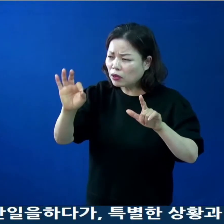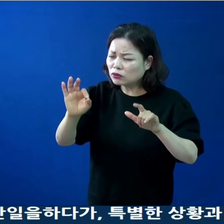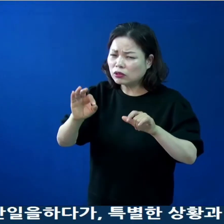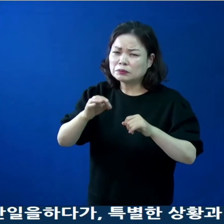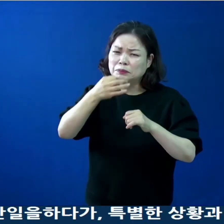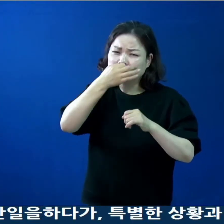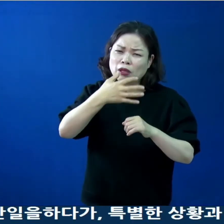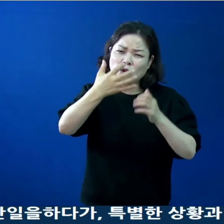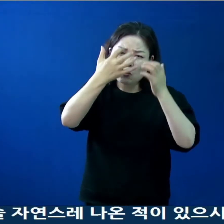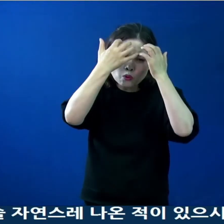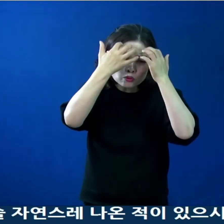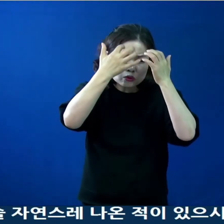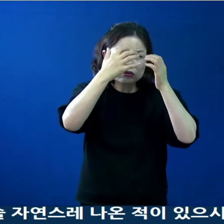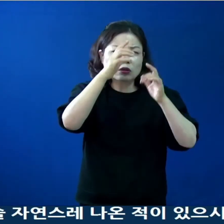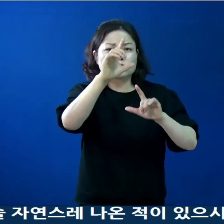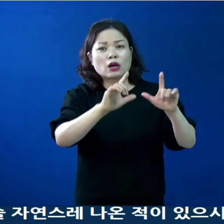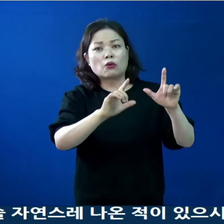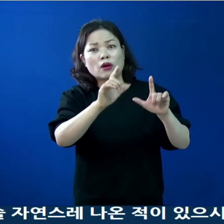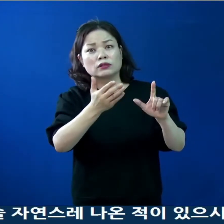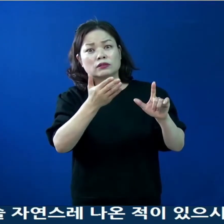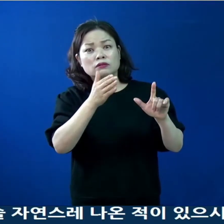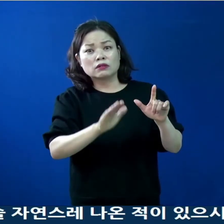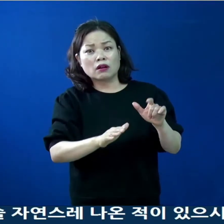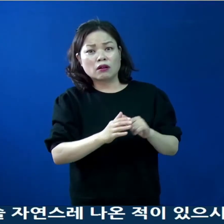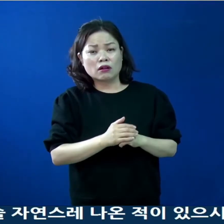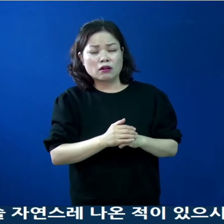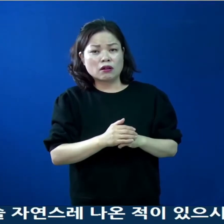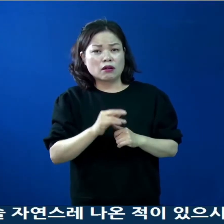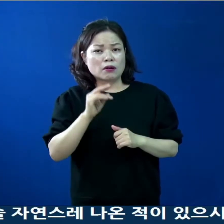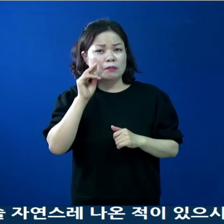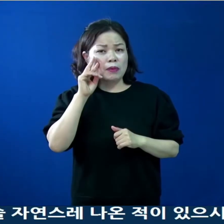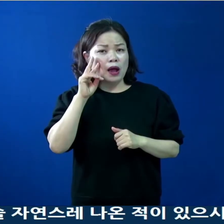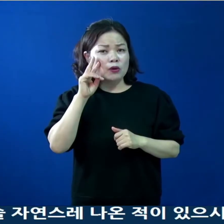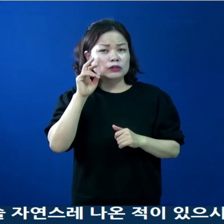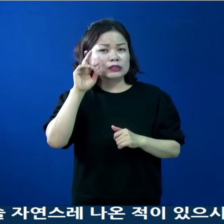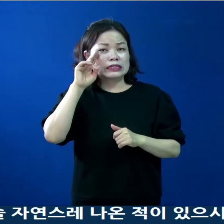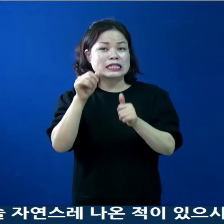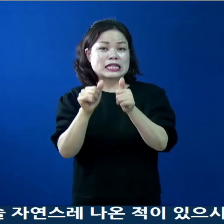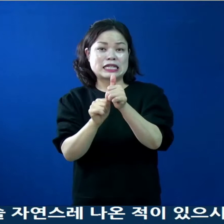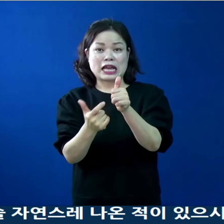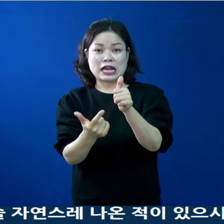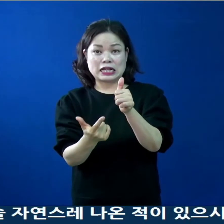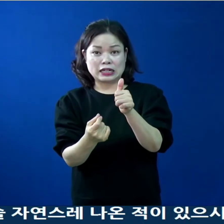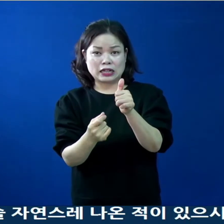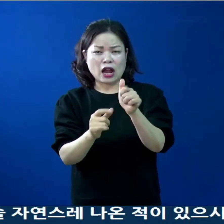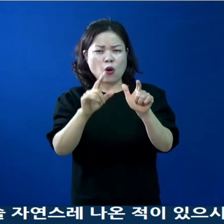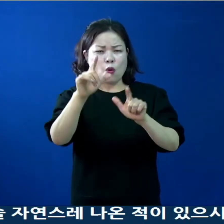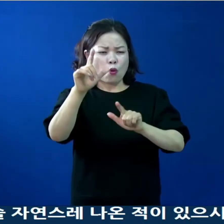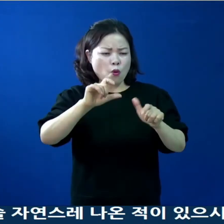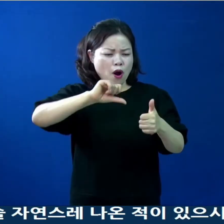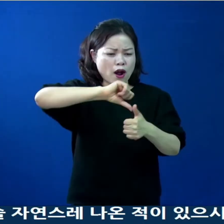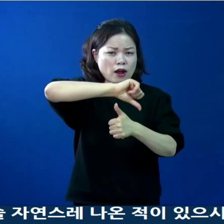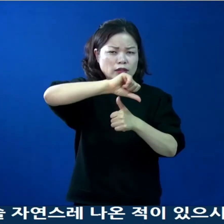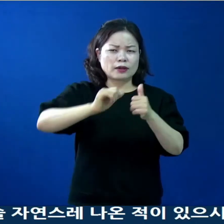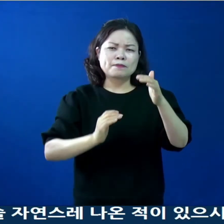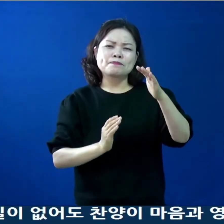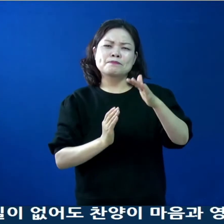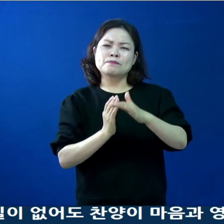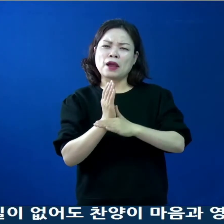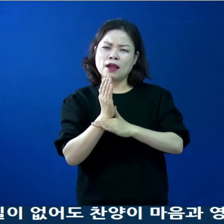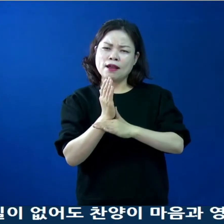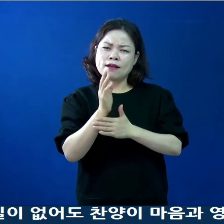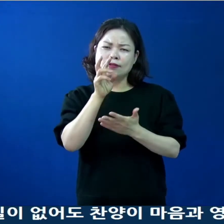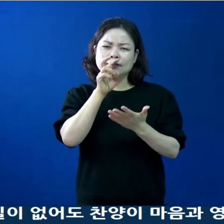하고 고통스러운 상황인데, 바울과 실라가 그랬던 것처럼 상황과 환경을 뛰어넘는